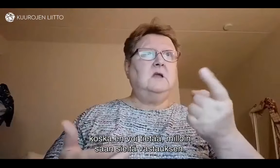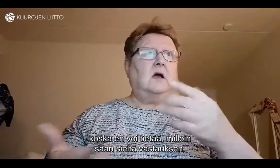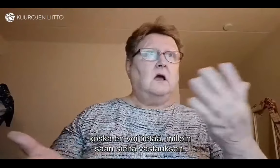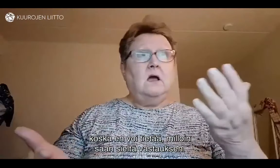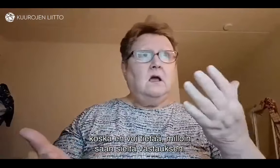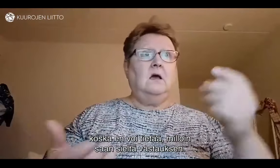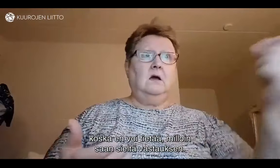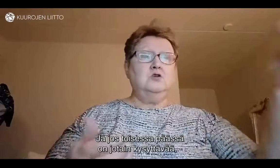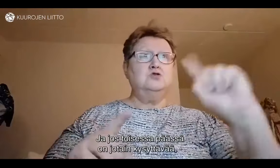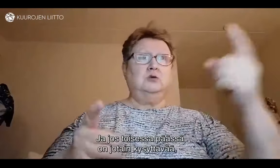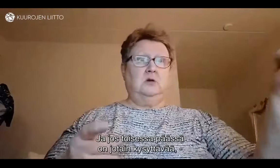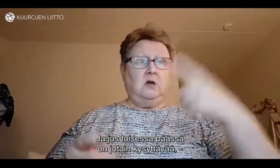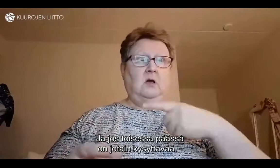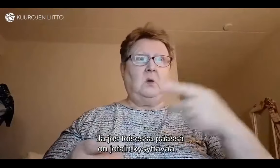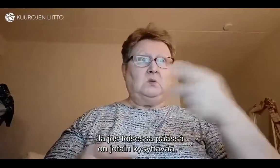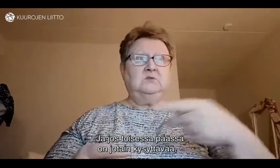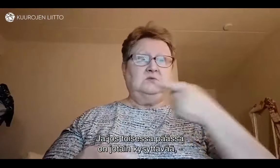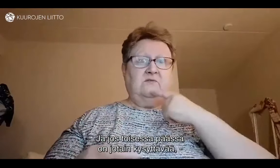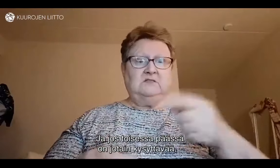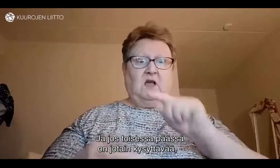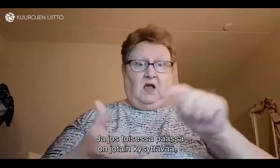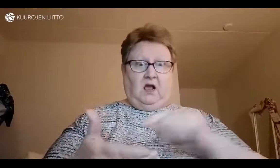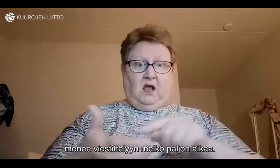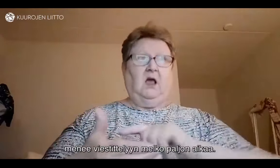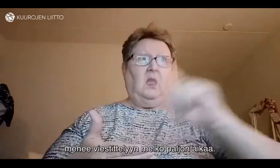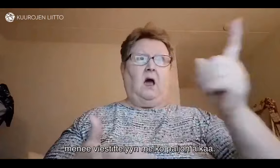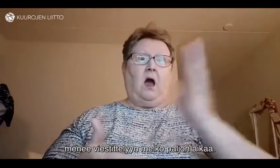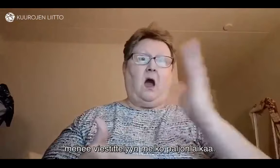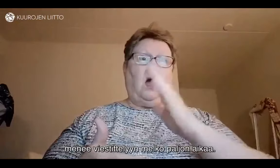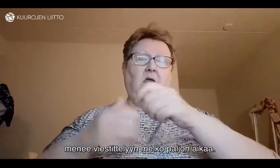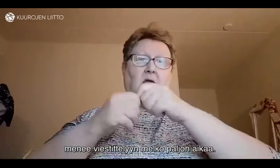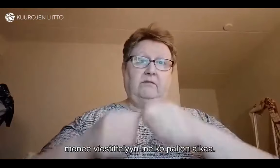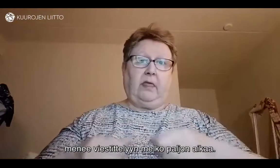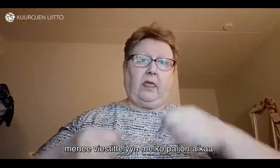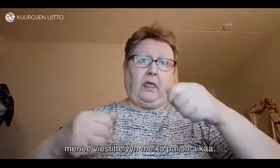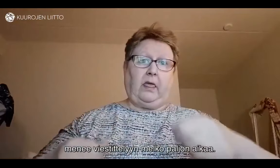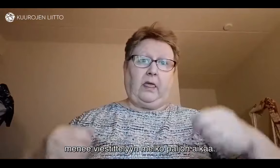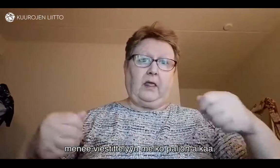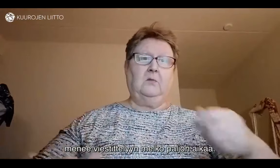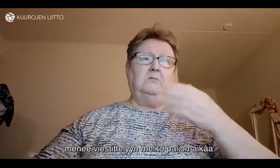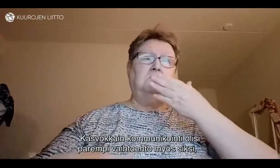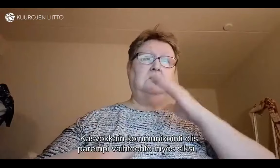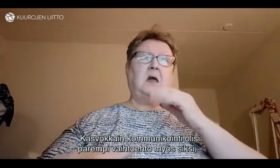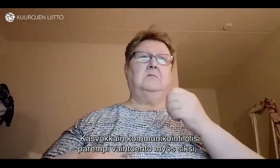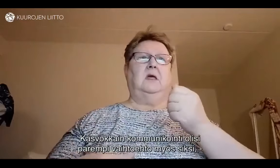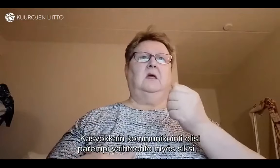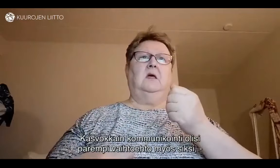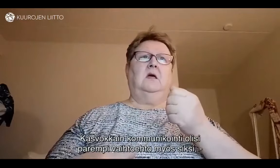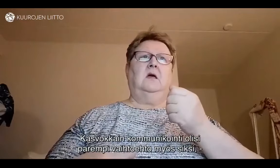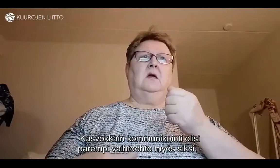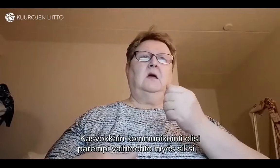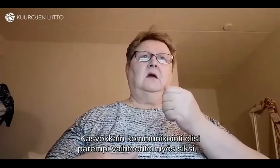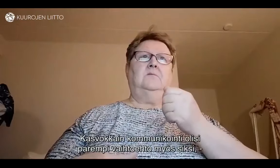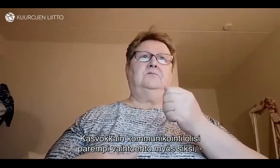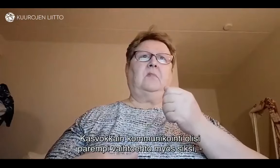en voi tietää, milloin saan sieltä vastauksen. Ja jos toisessa päässä on jotain kysyttävää, menee viestittelyyn melko